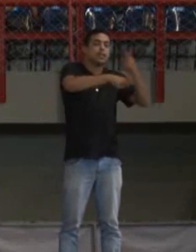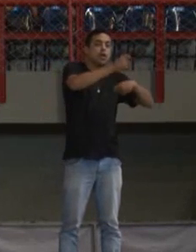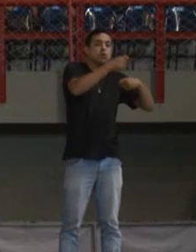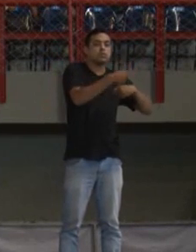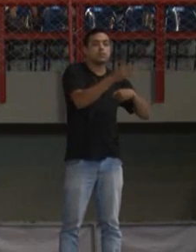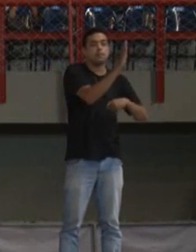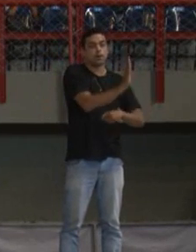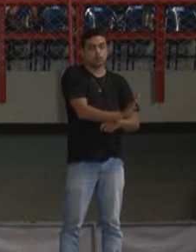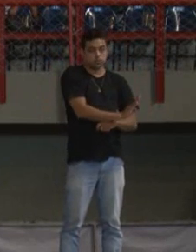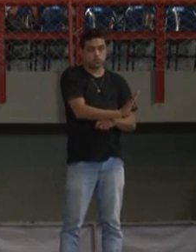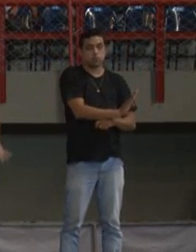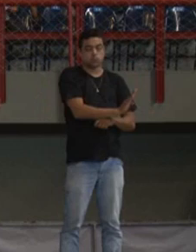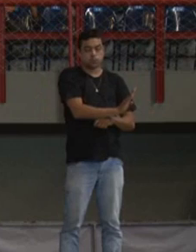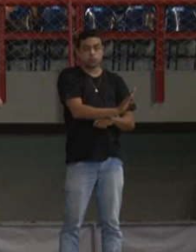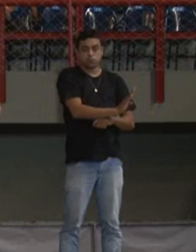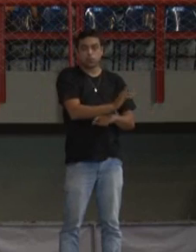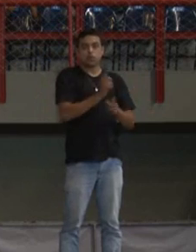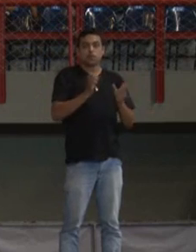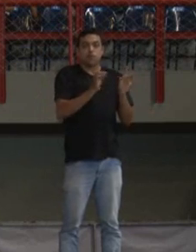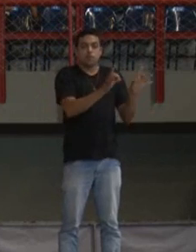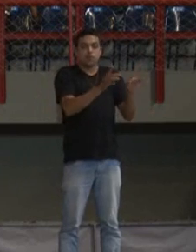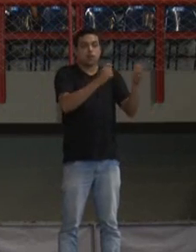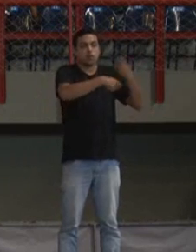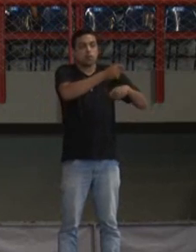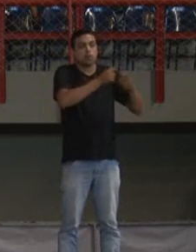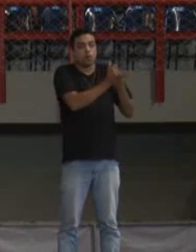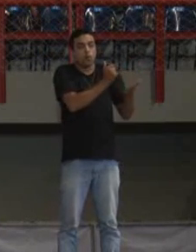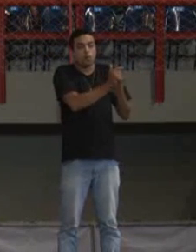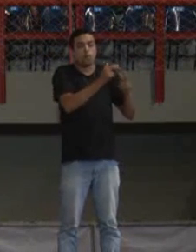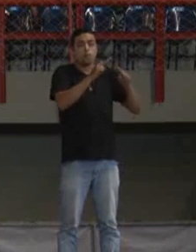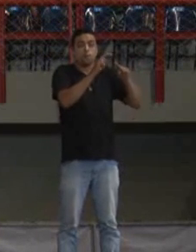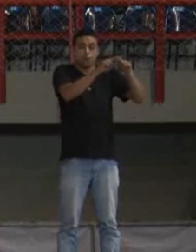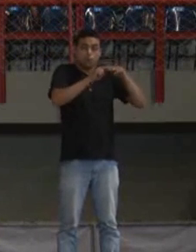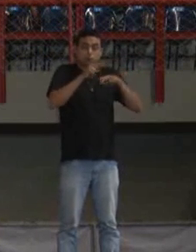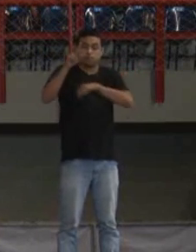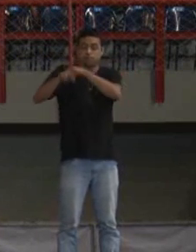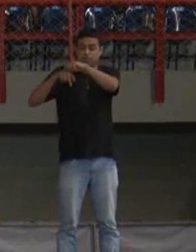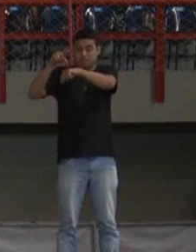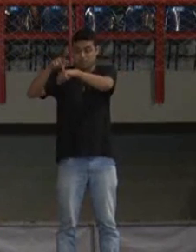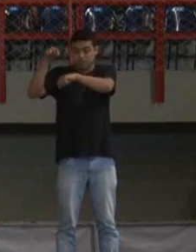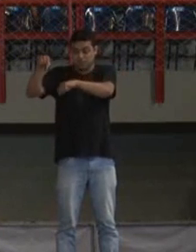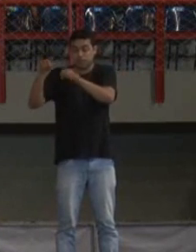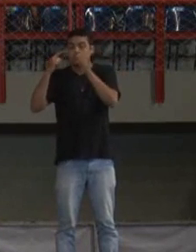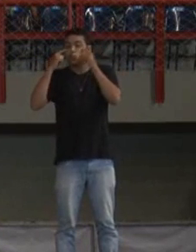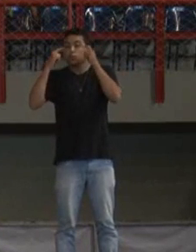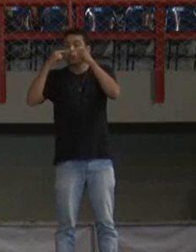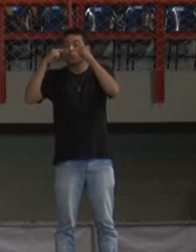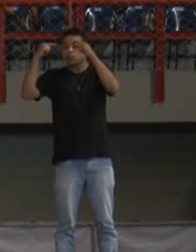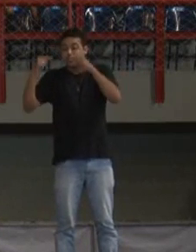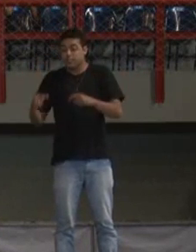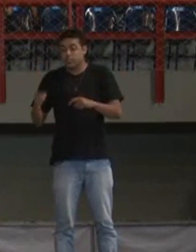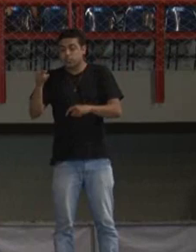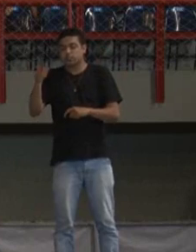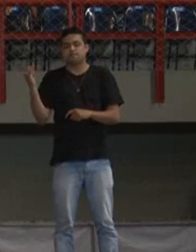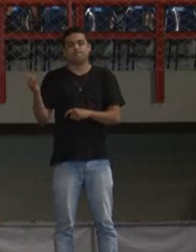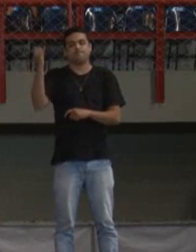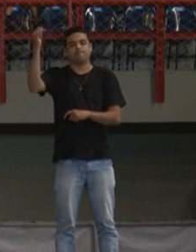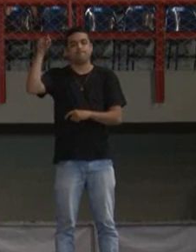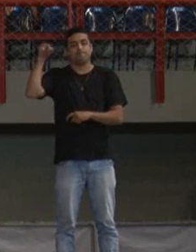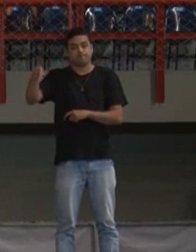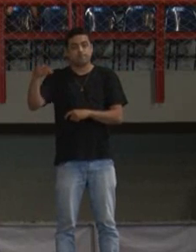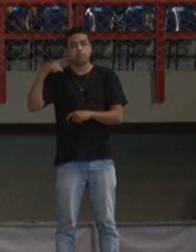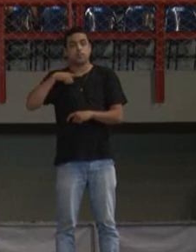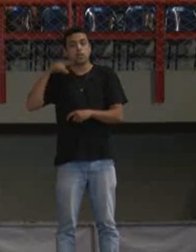com o Brasil. Nós não podemos ignorar o fator China. A China é